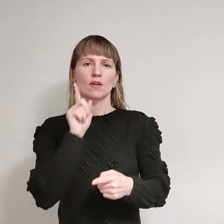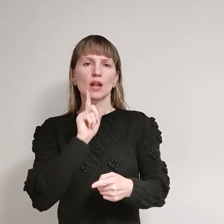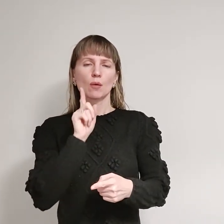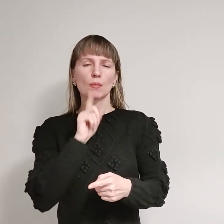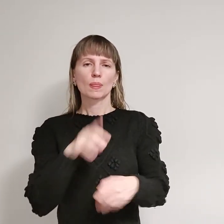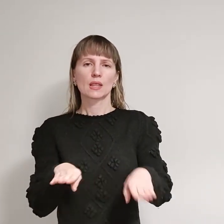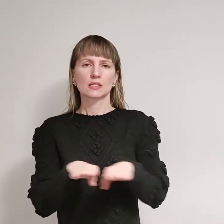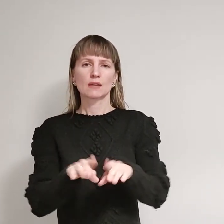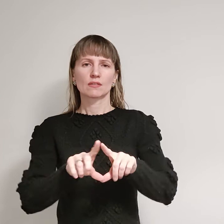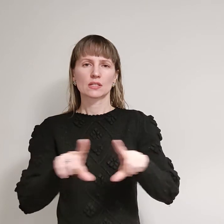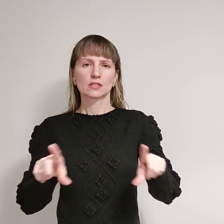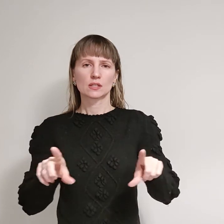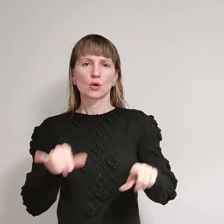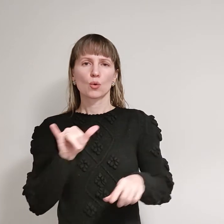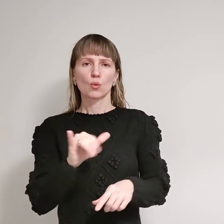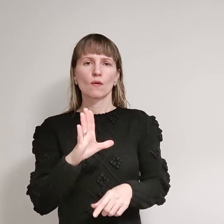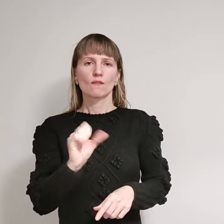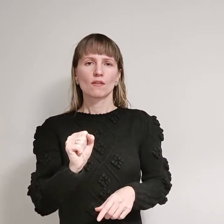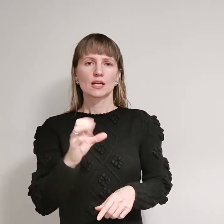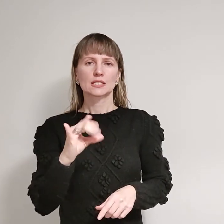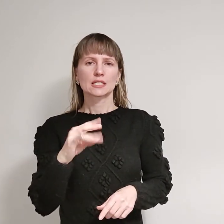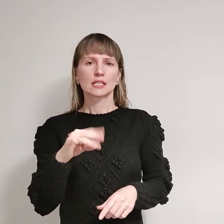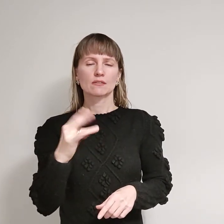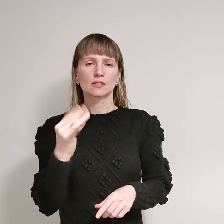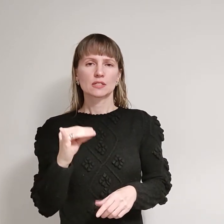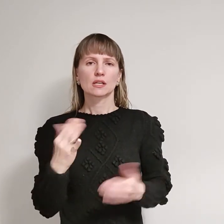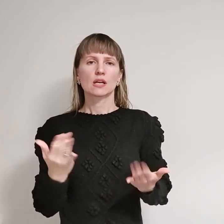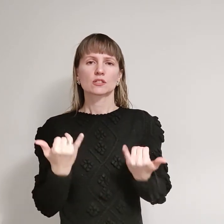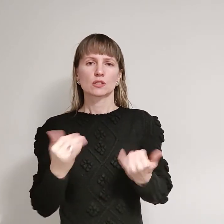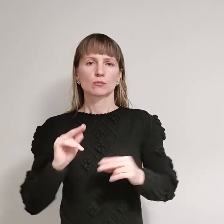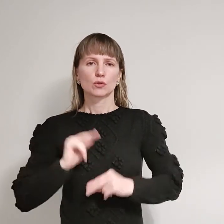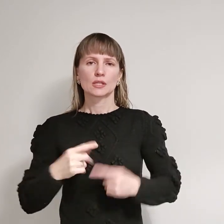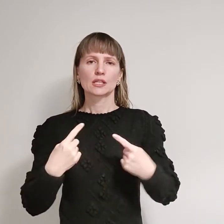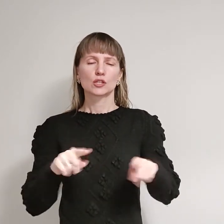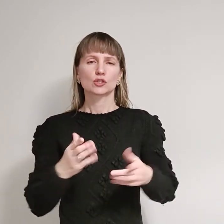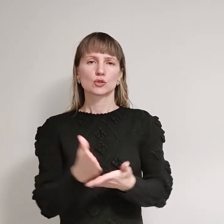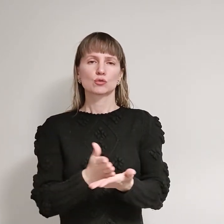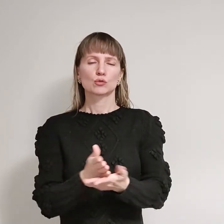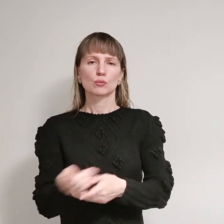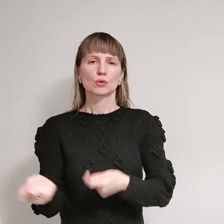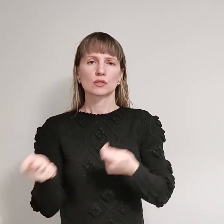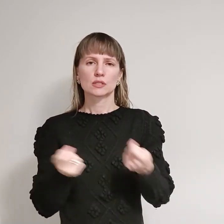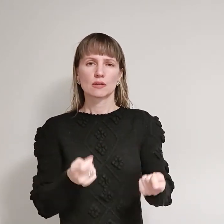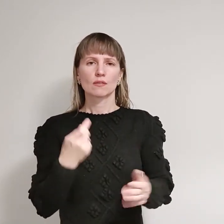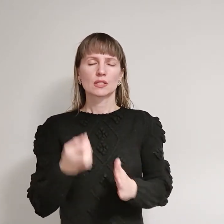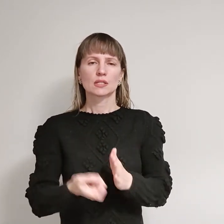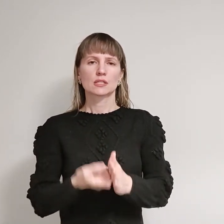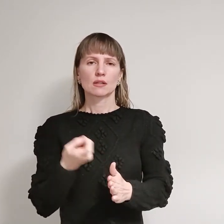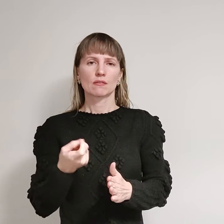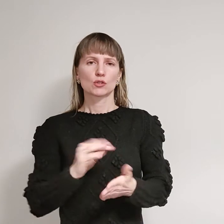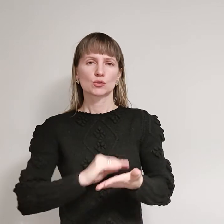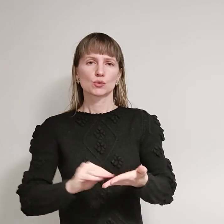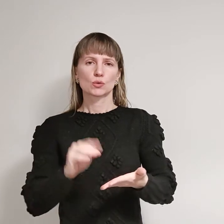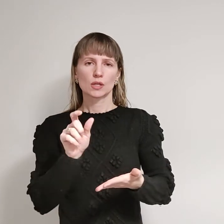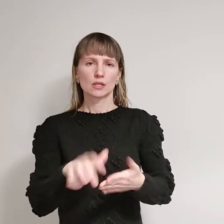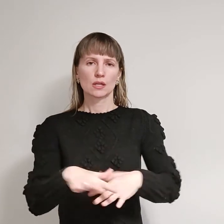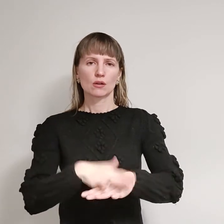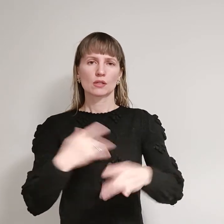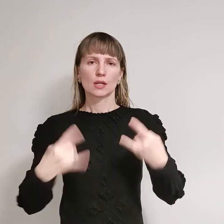закриті відділення у Васильівці. Як наразі працюють інші служби доставки, дізнавалися кореспонденти Суспільного.